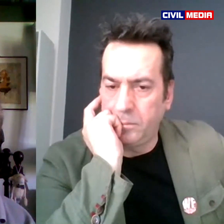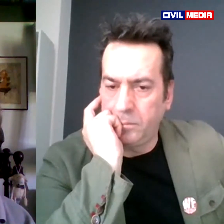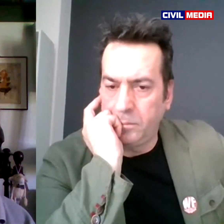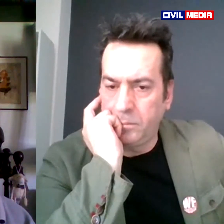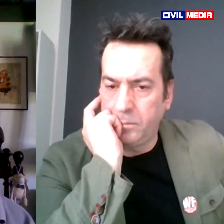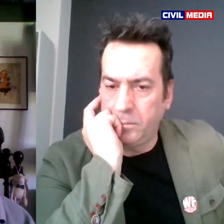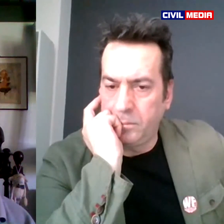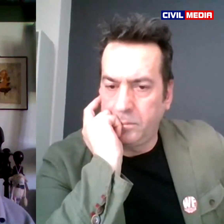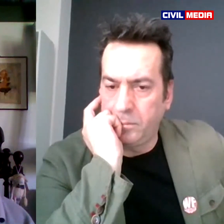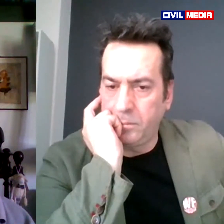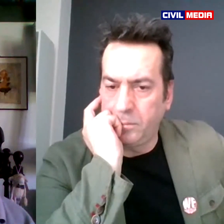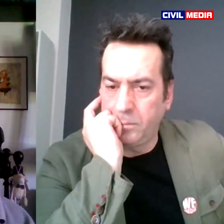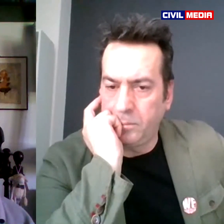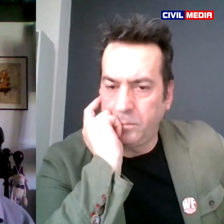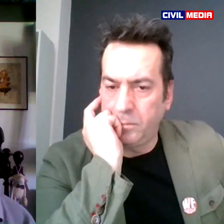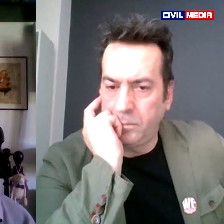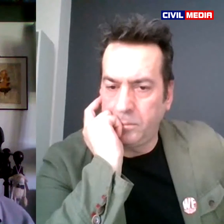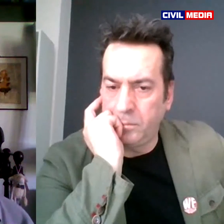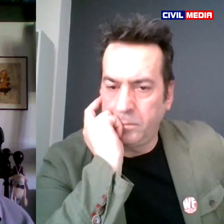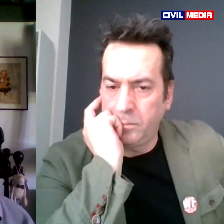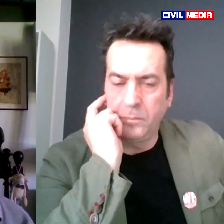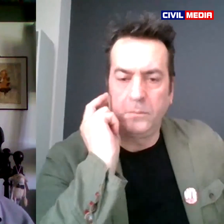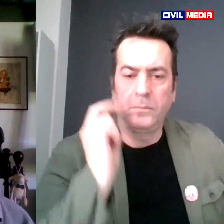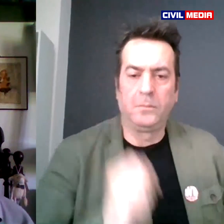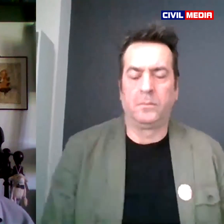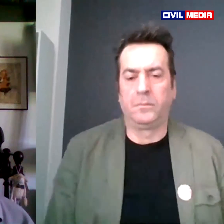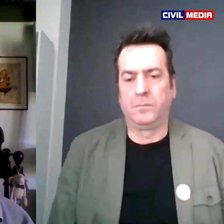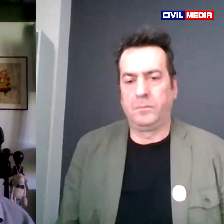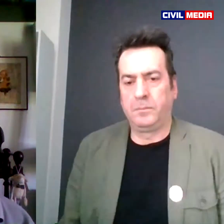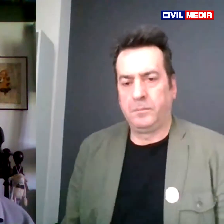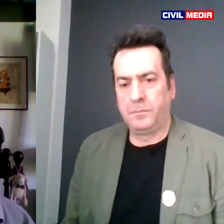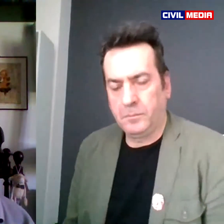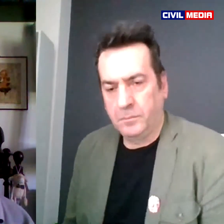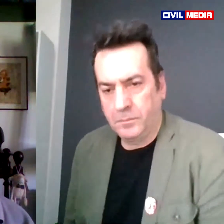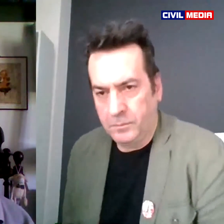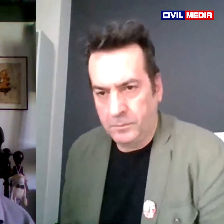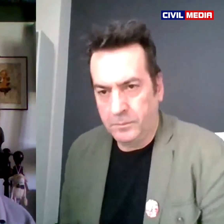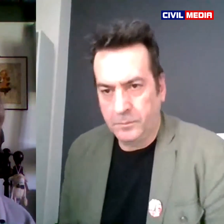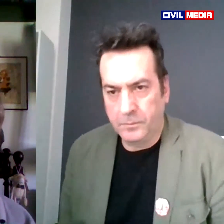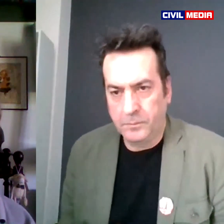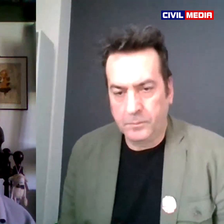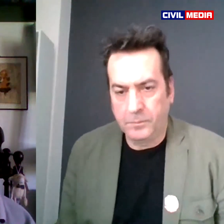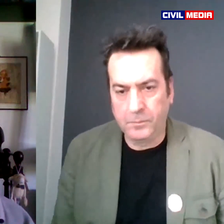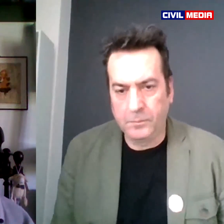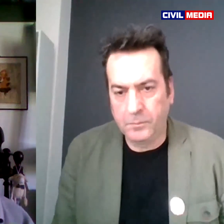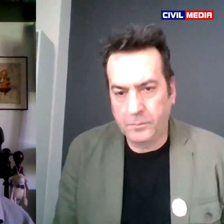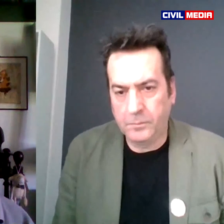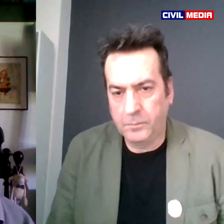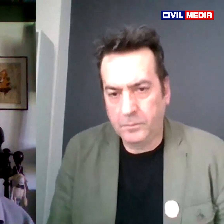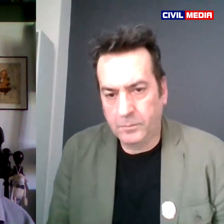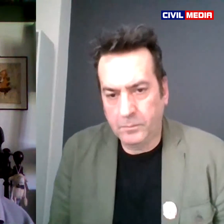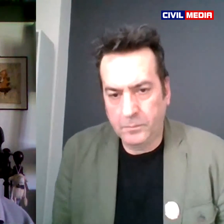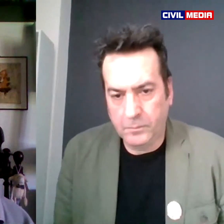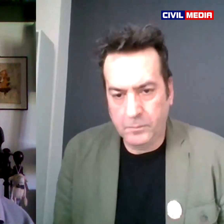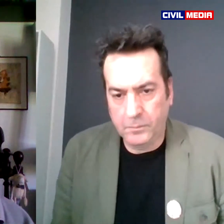се донесуваат одлуките, односно кои што ја обавуваат функцијата која што им е